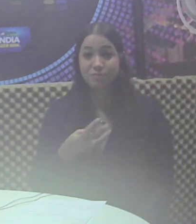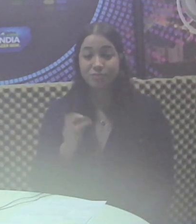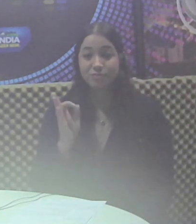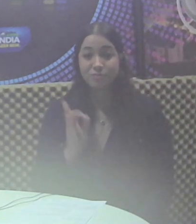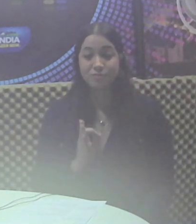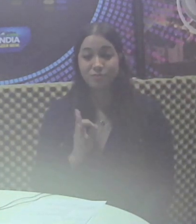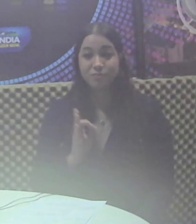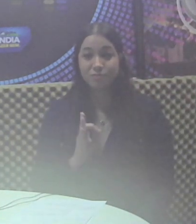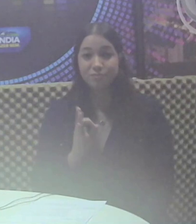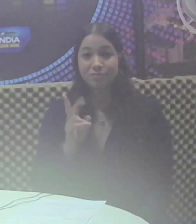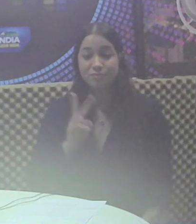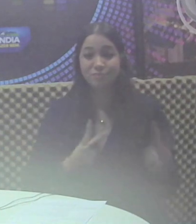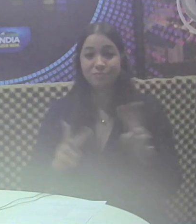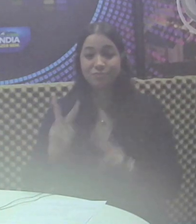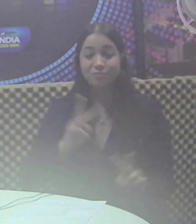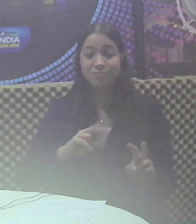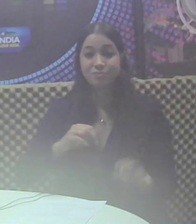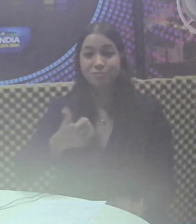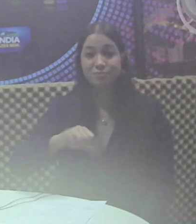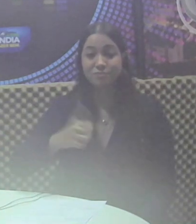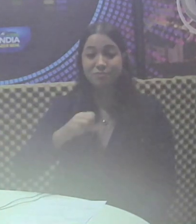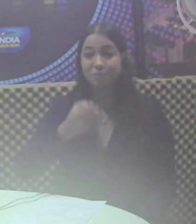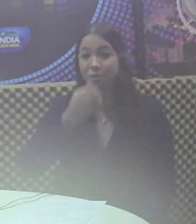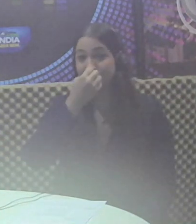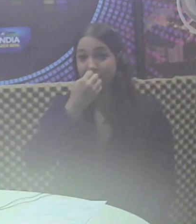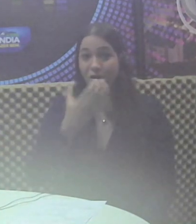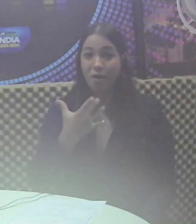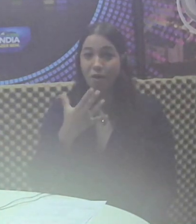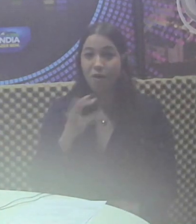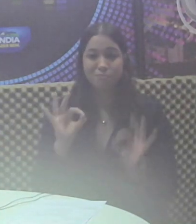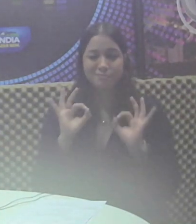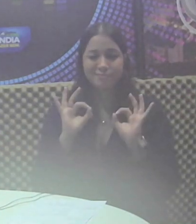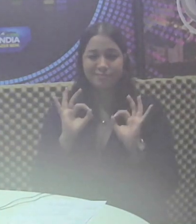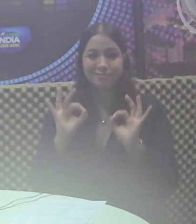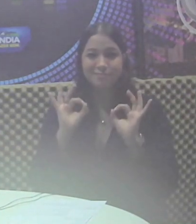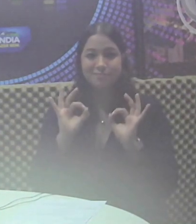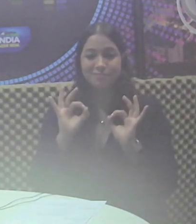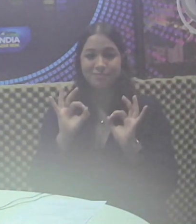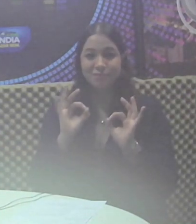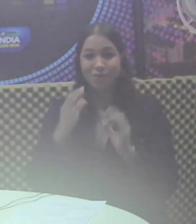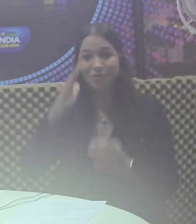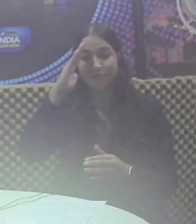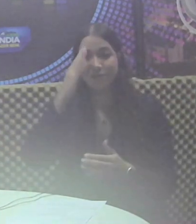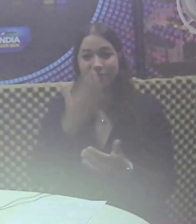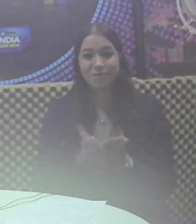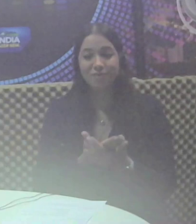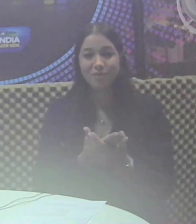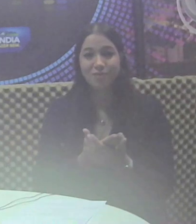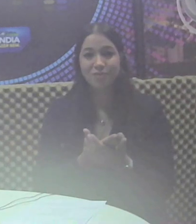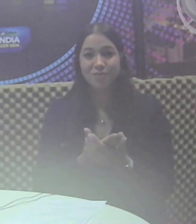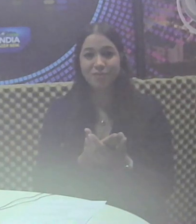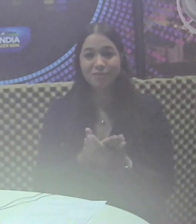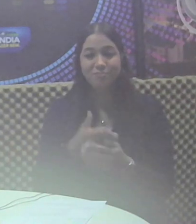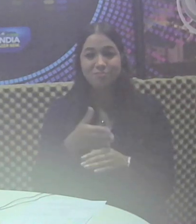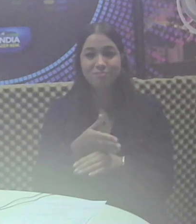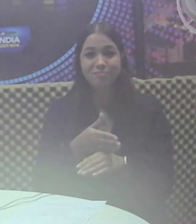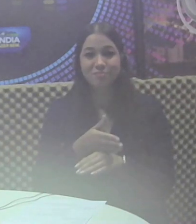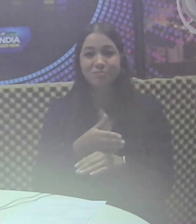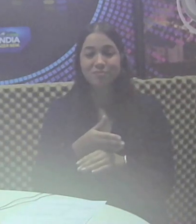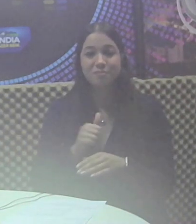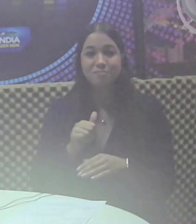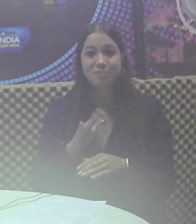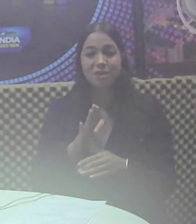97,63% avaliaram o Procon Uberlândia como bom e excelente, sendo confiável a definição mais frequente no